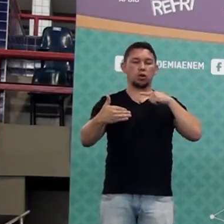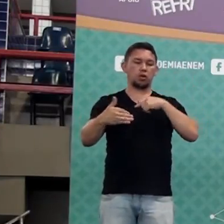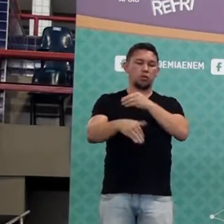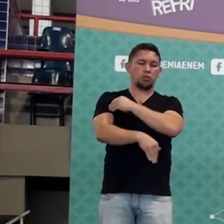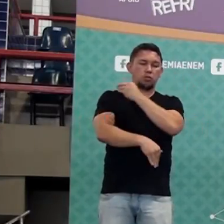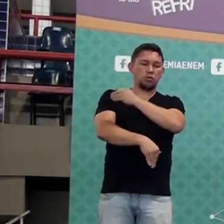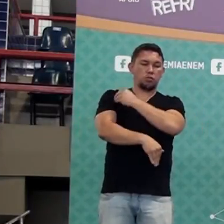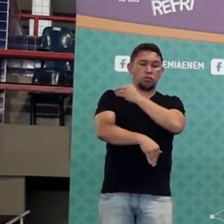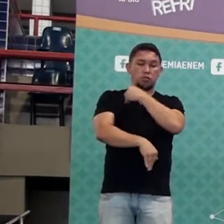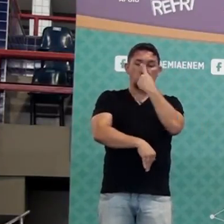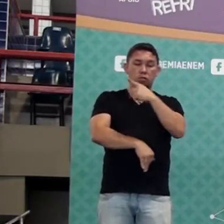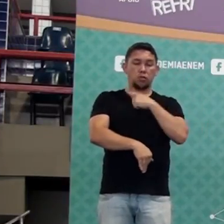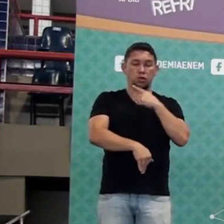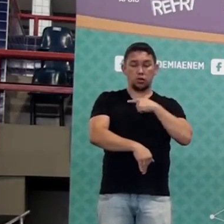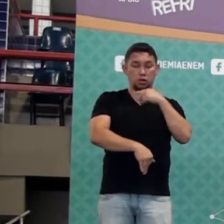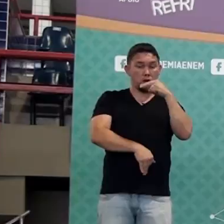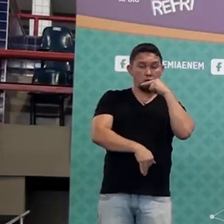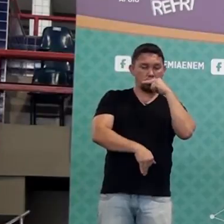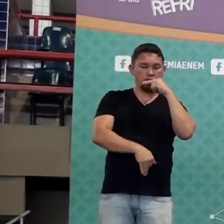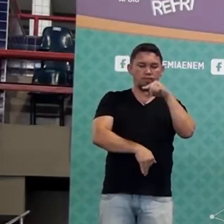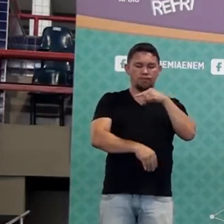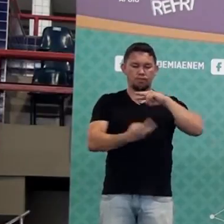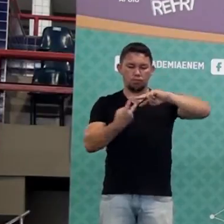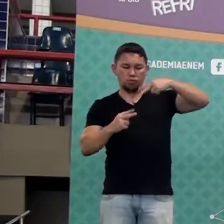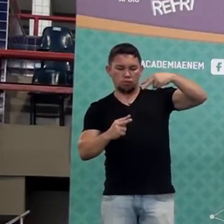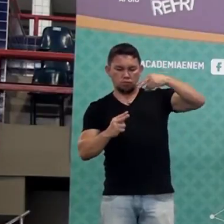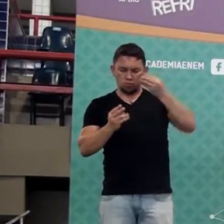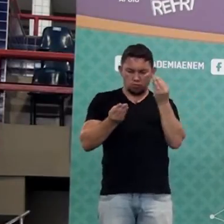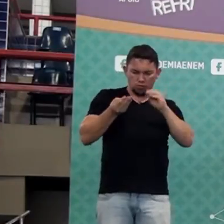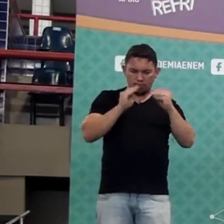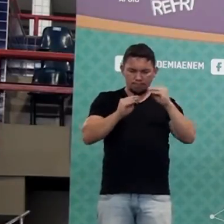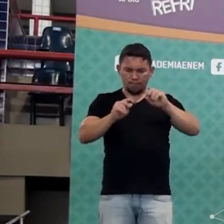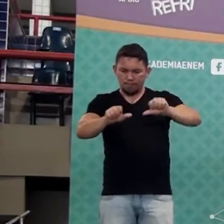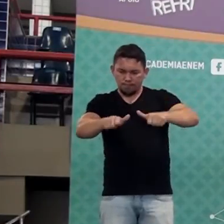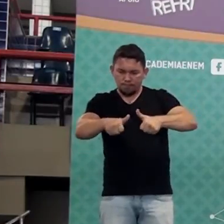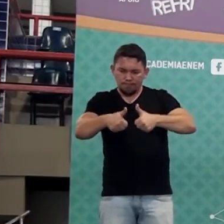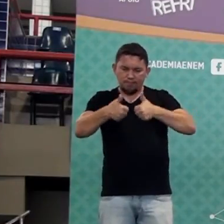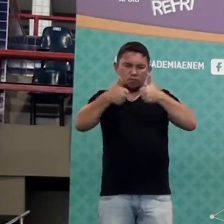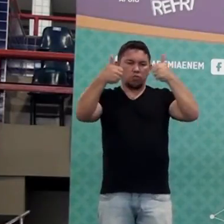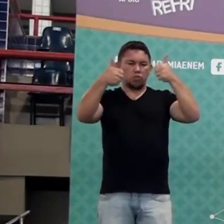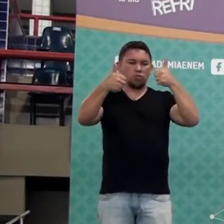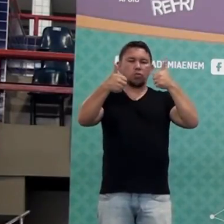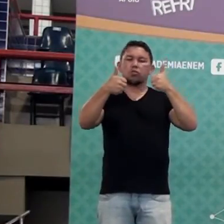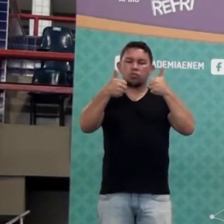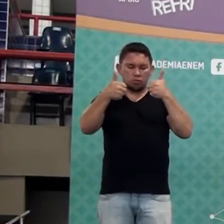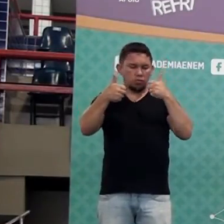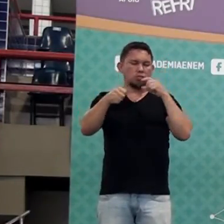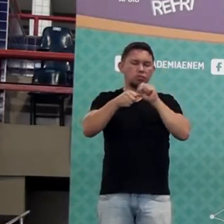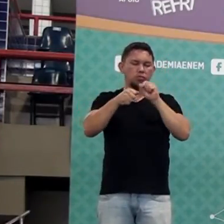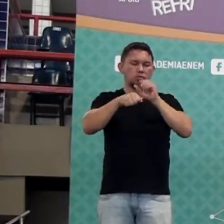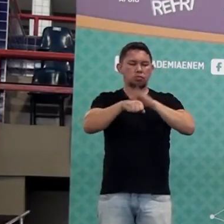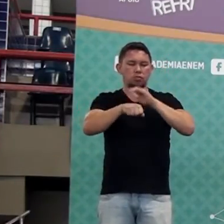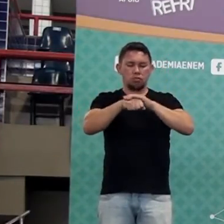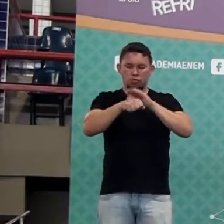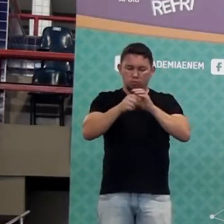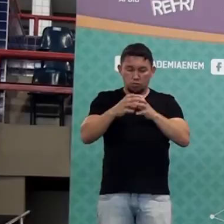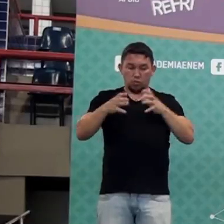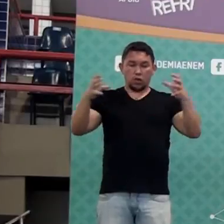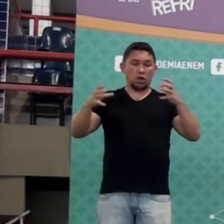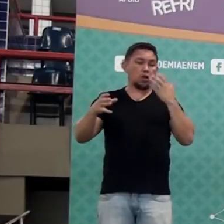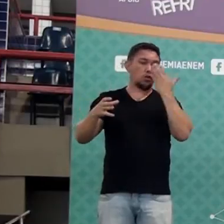por melhoramento genético. Ela foi modificada geneticamente para produzir mais açúcar.